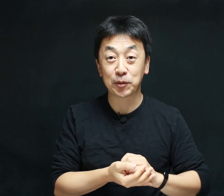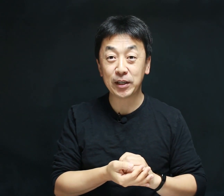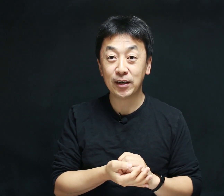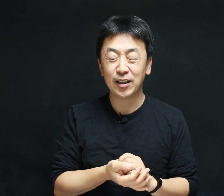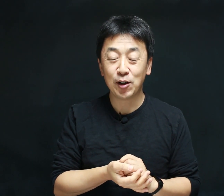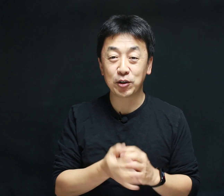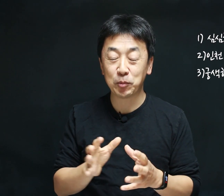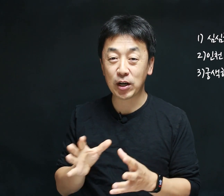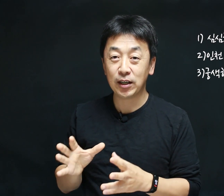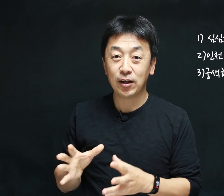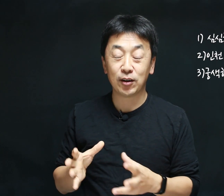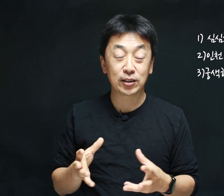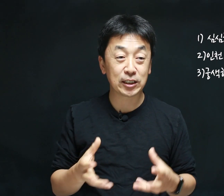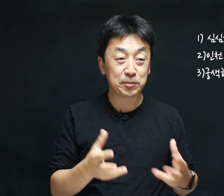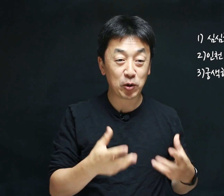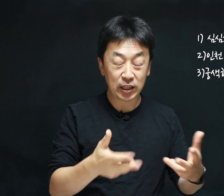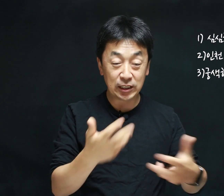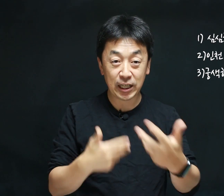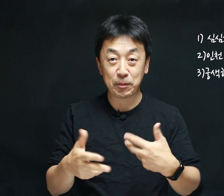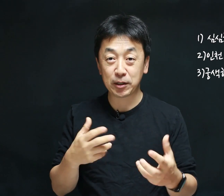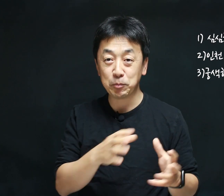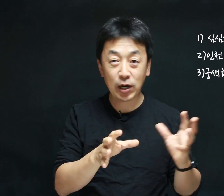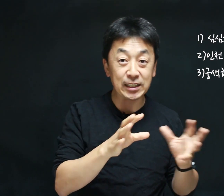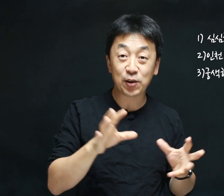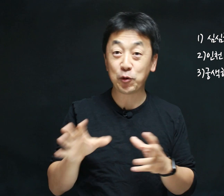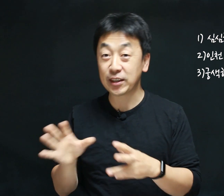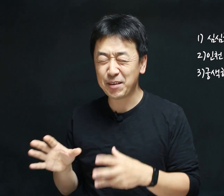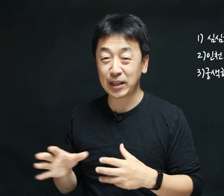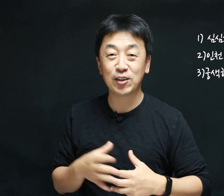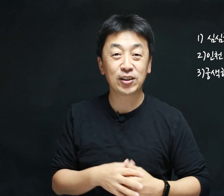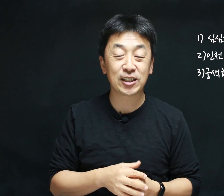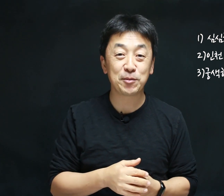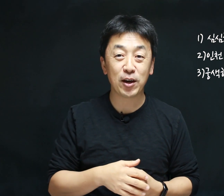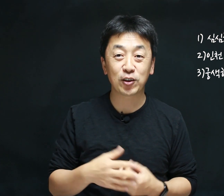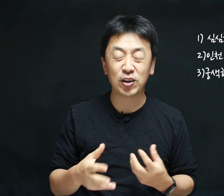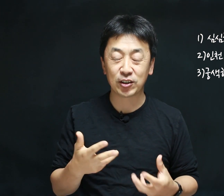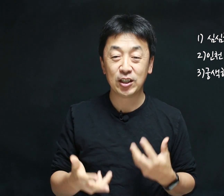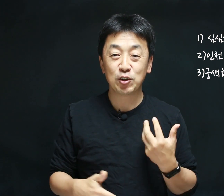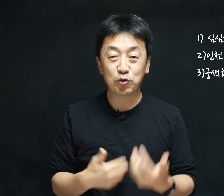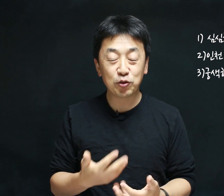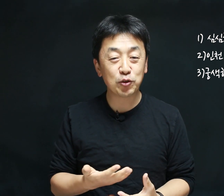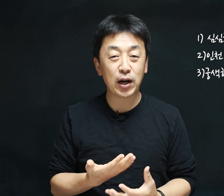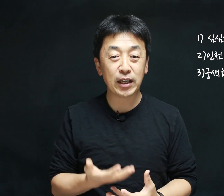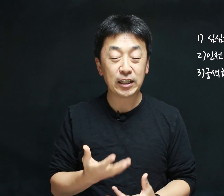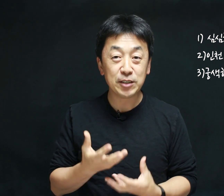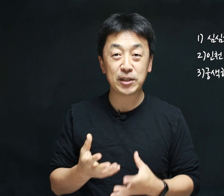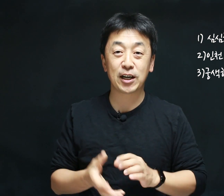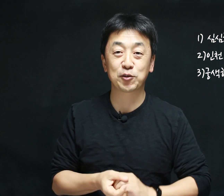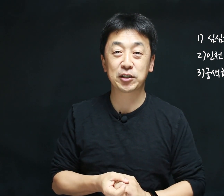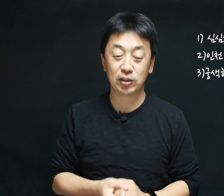당혹스럽다? 혹은 뭔가 지금 뭔가 이렇게 막 뭔가를 찾고 있다? 막 이런 느낌의 어떤 수화의 의미를 가지고 있거든요.